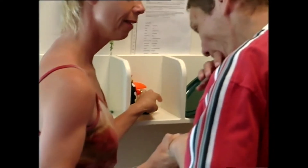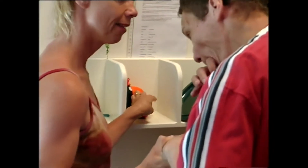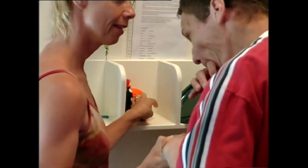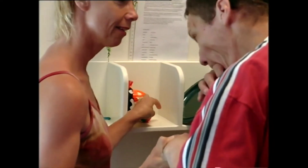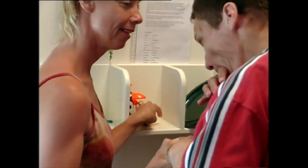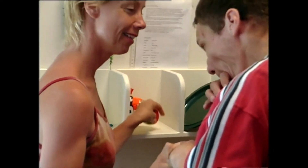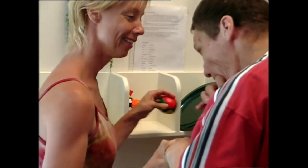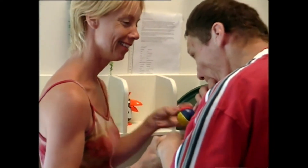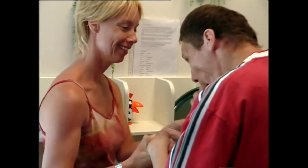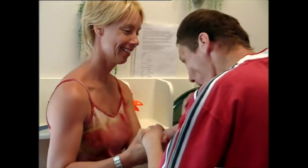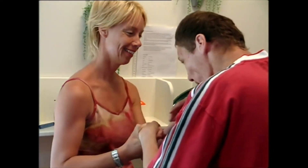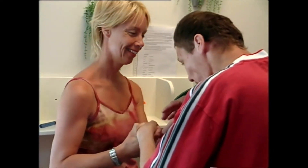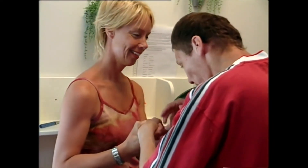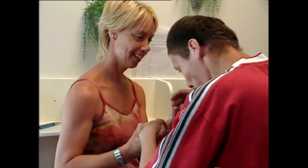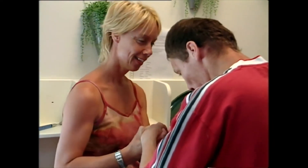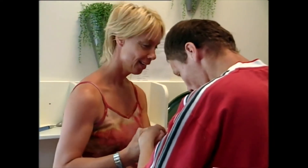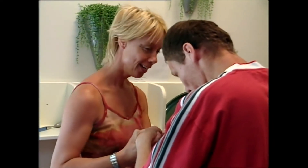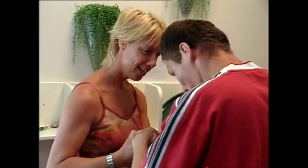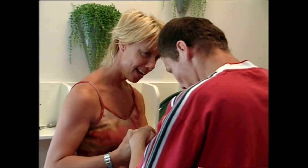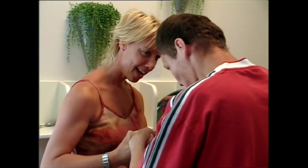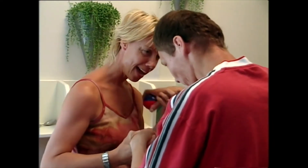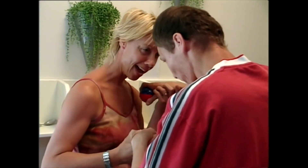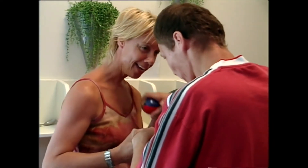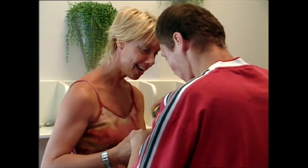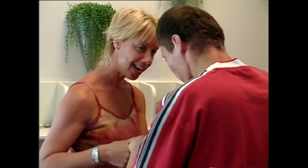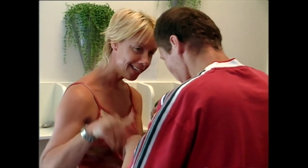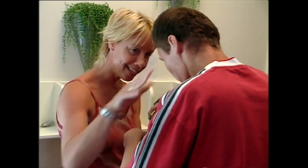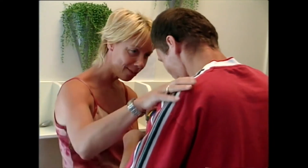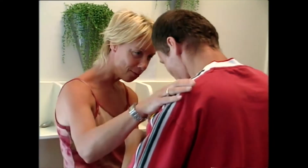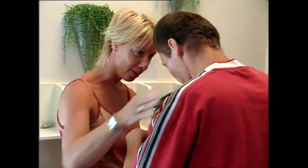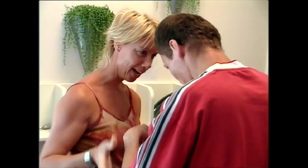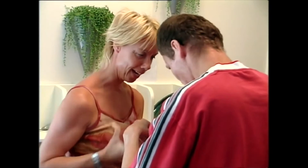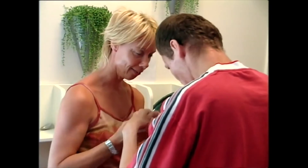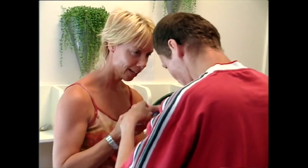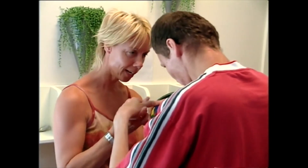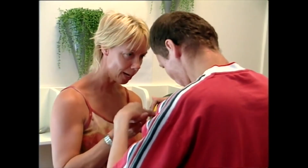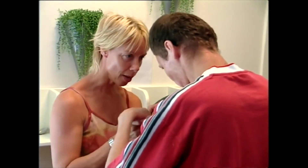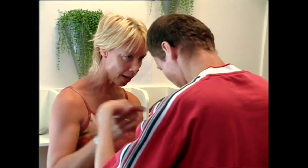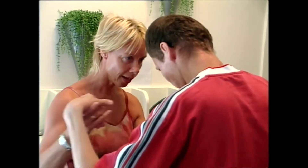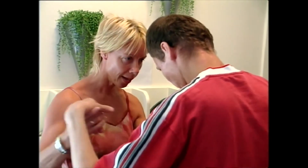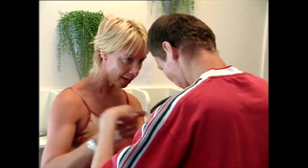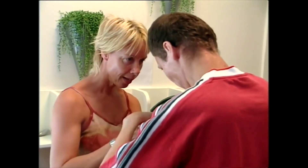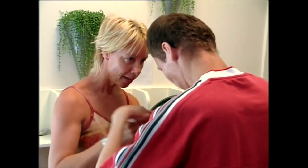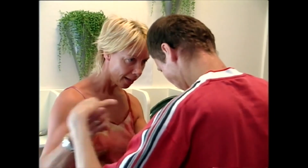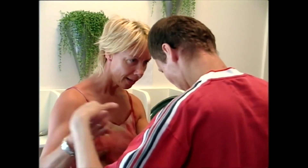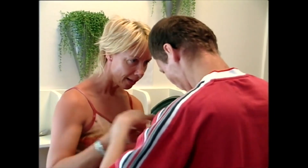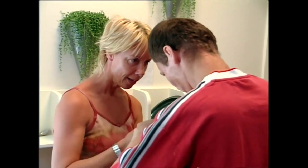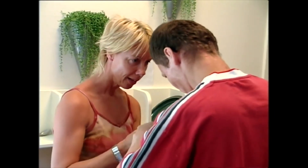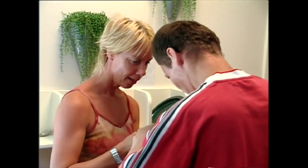Jackie, een medewerkster van de afdeling beweging, komt Ron ophalen. Ze pakt de verwijzer voor beweging, de bal, uit de plankkast en laat hem